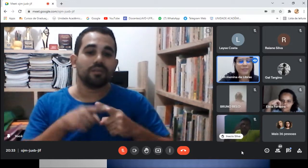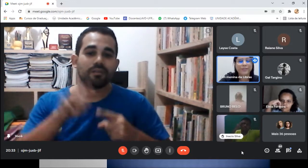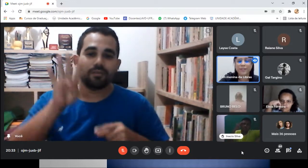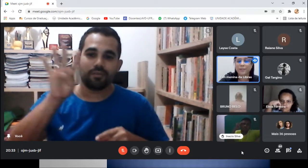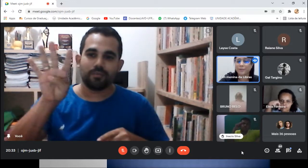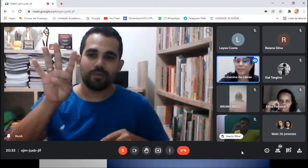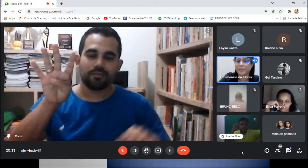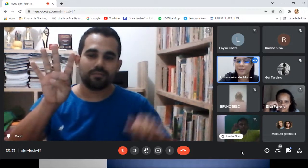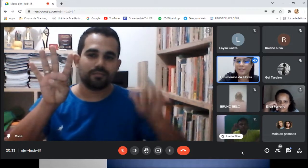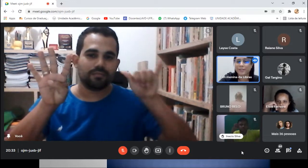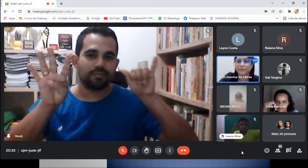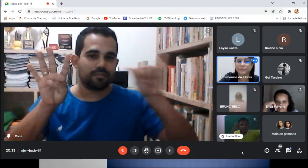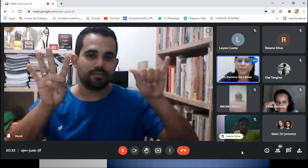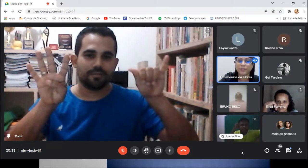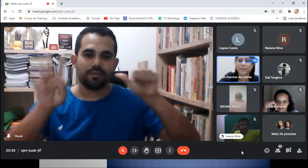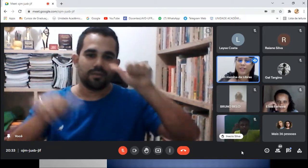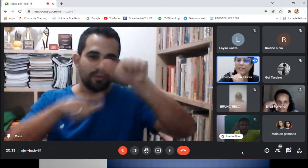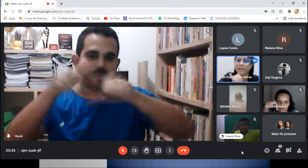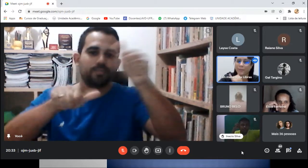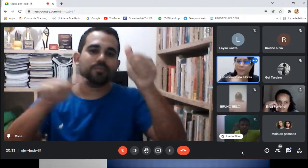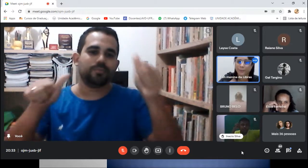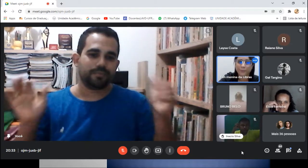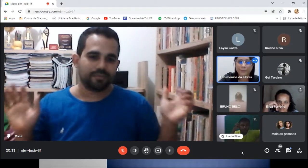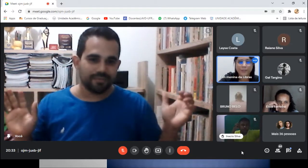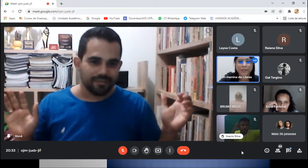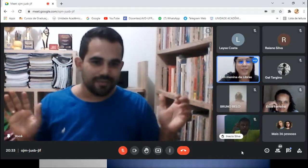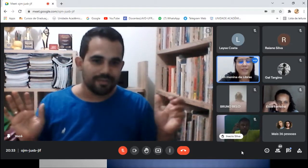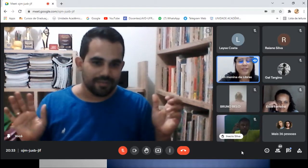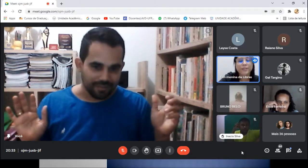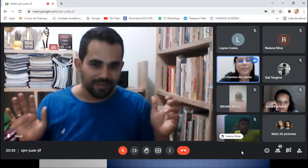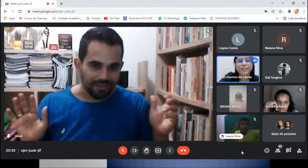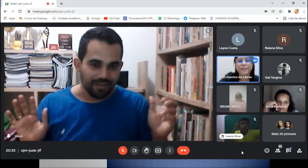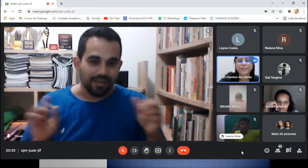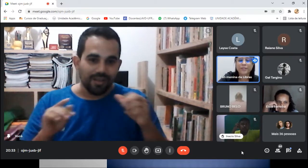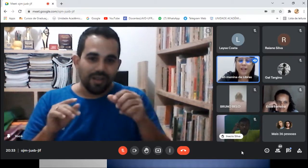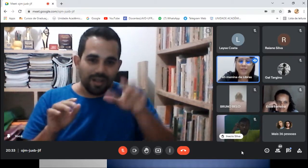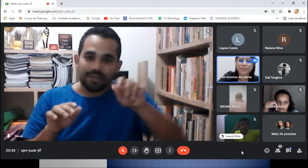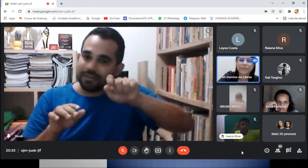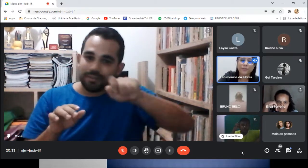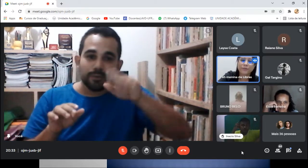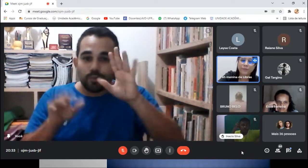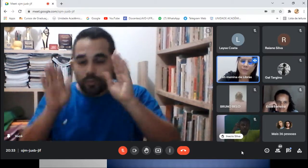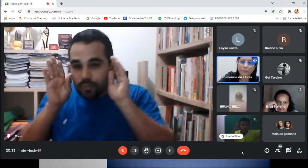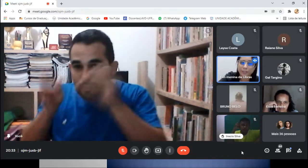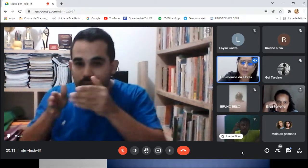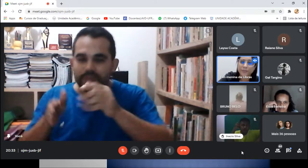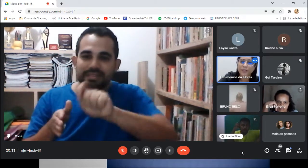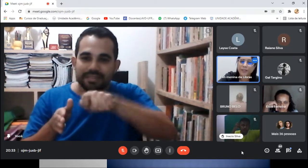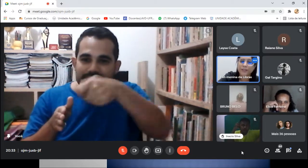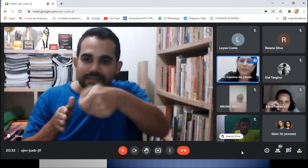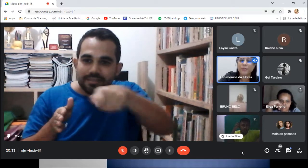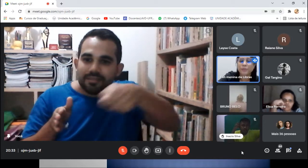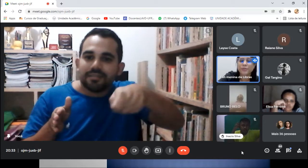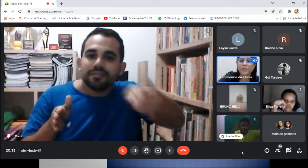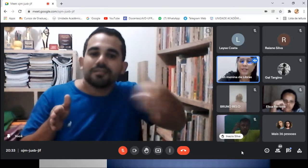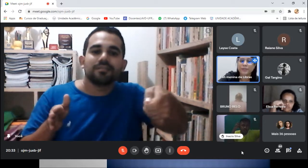virar outra coisa, já vai virar exemplo. Então, é isso. Se um traço distintivo muda, então muda o signo.